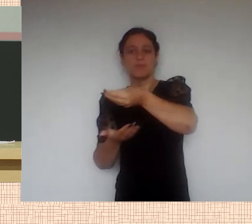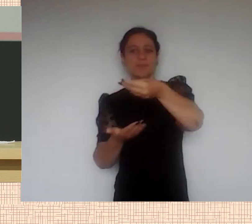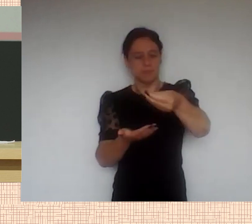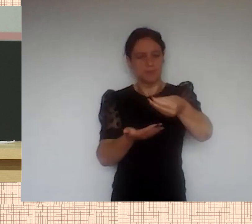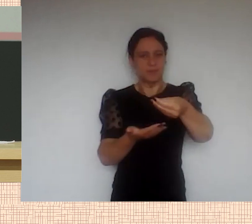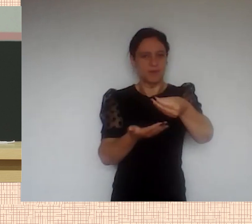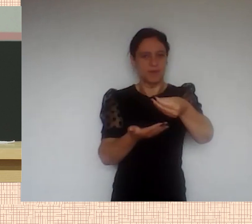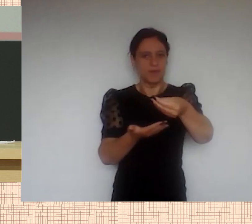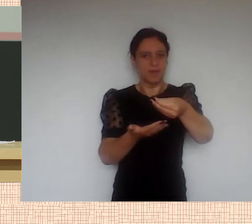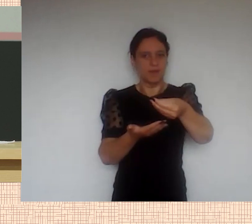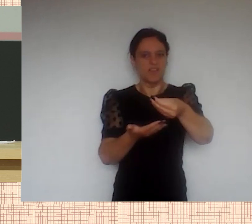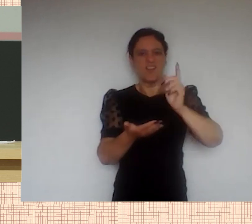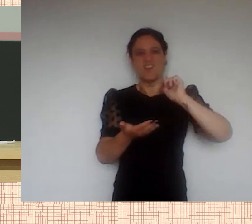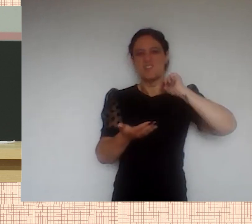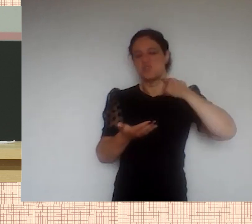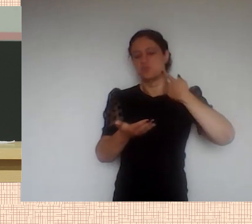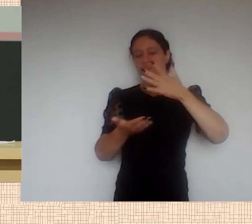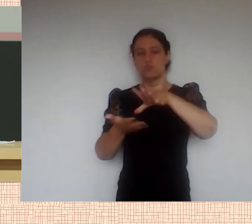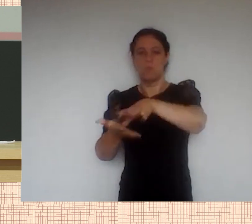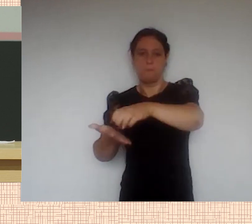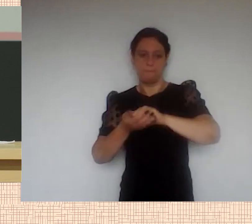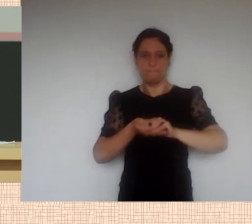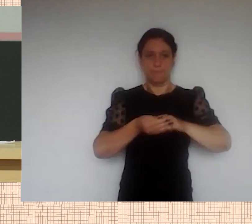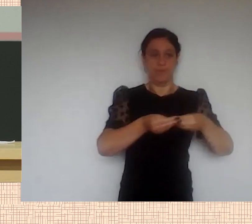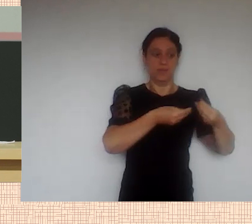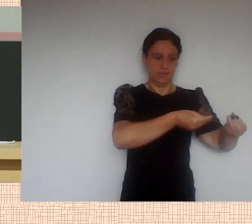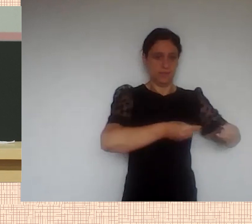pelos rins, não é isso? Fígado,